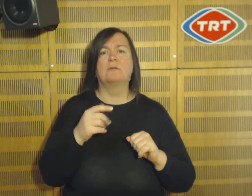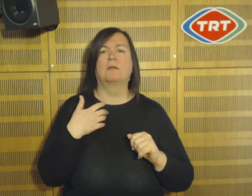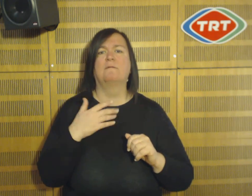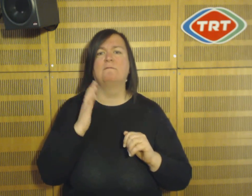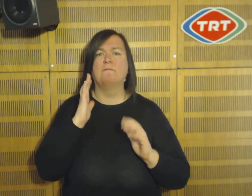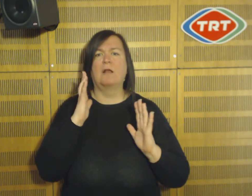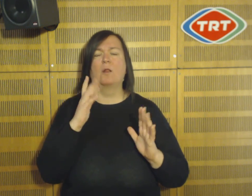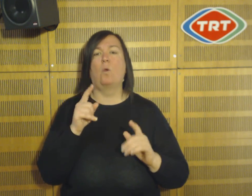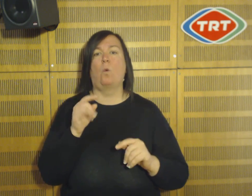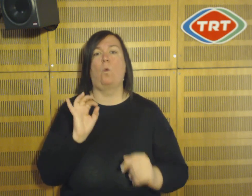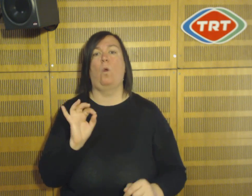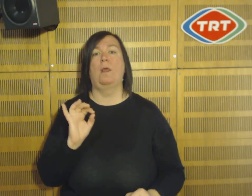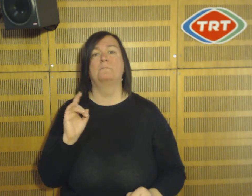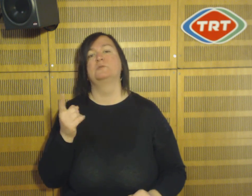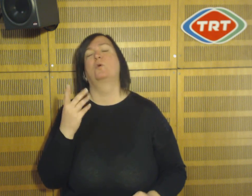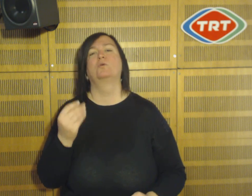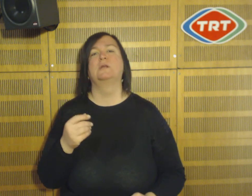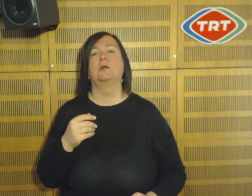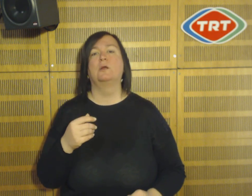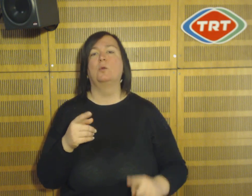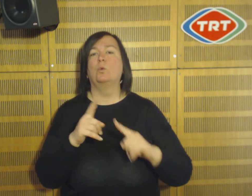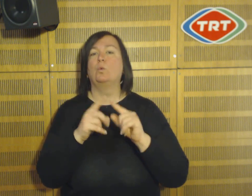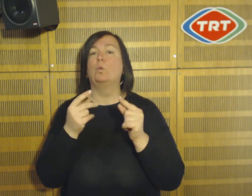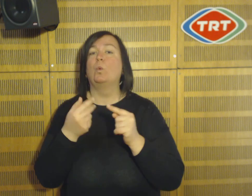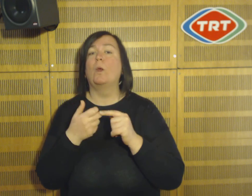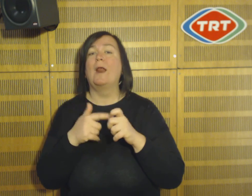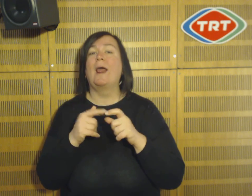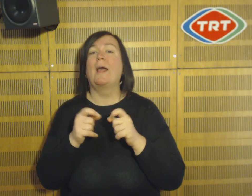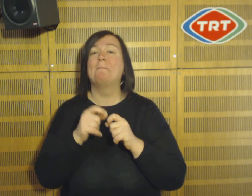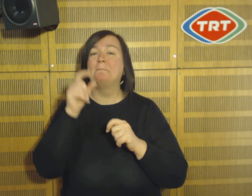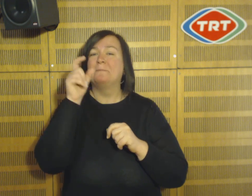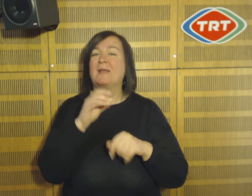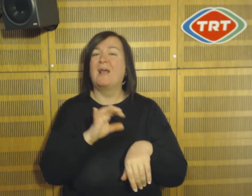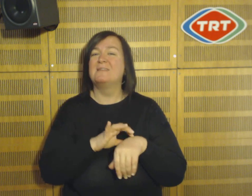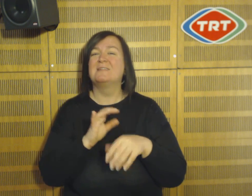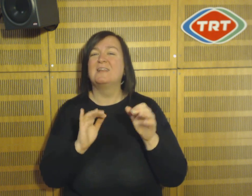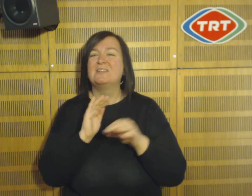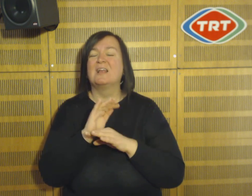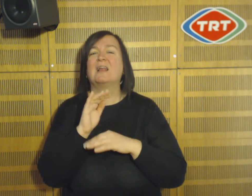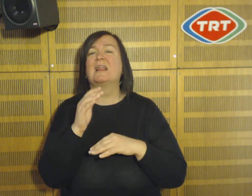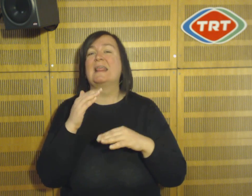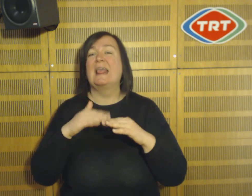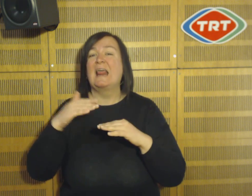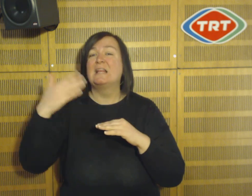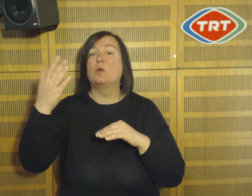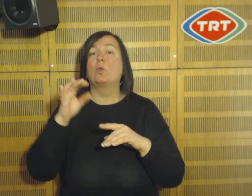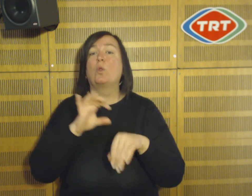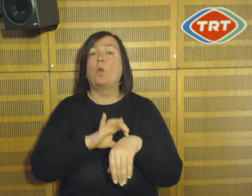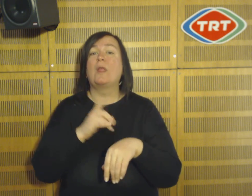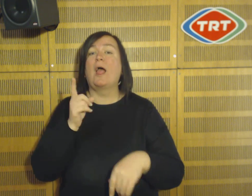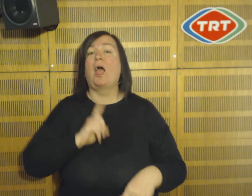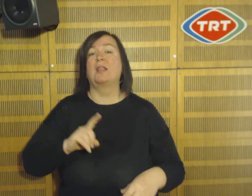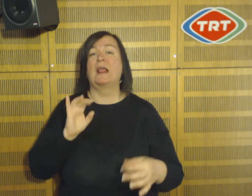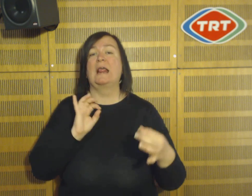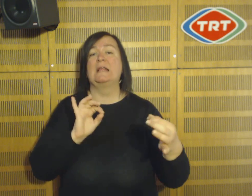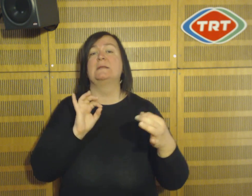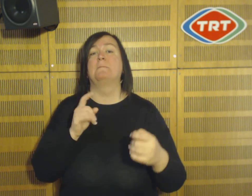açısından da önemli bir şey olacak ve tures sendromunu yaşayan bireyler ve ailelerle ve geleceğin Doktor adaylarına ilişkin iletişim becerileri ve toplumsal